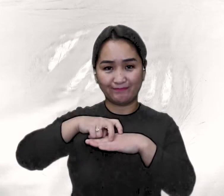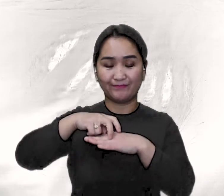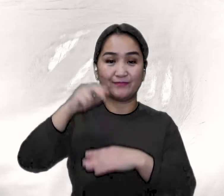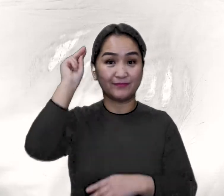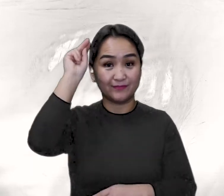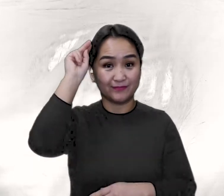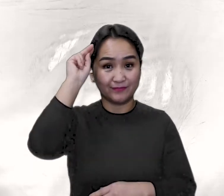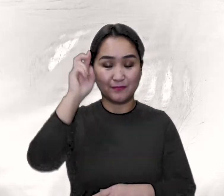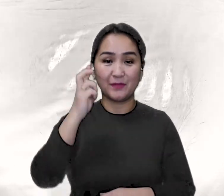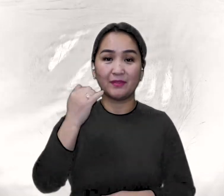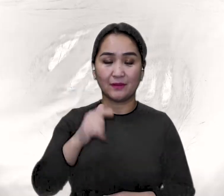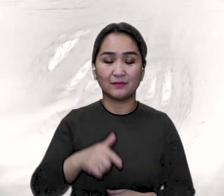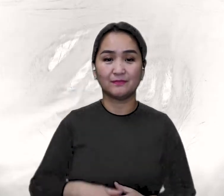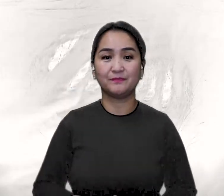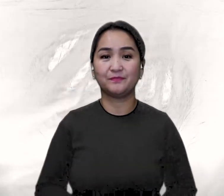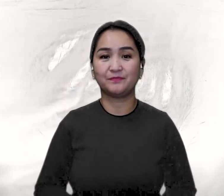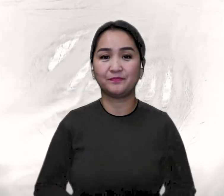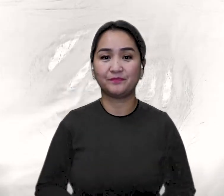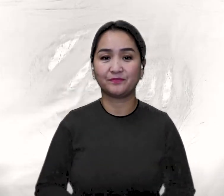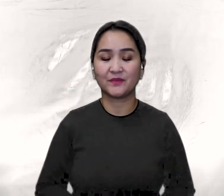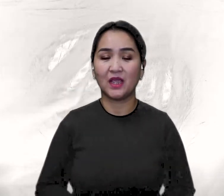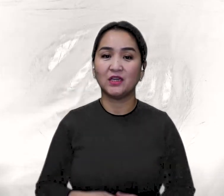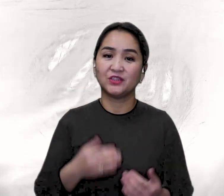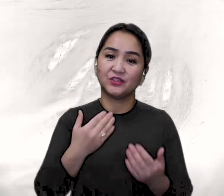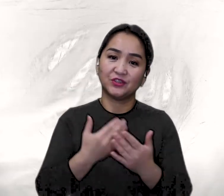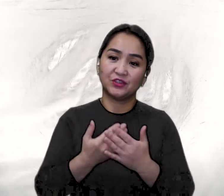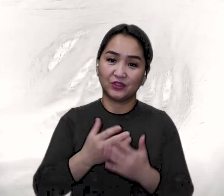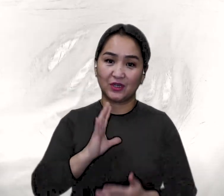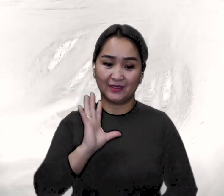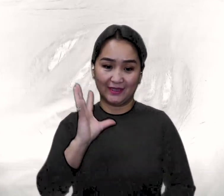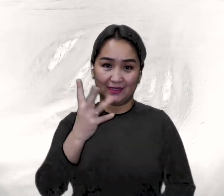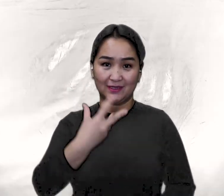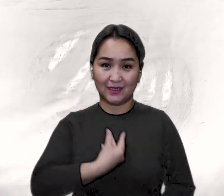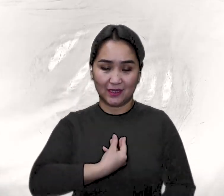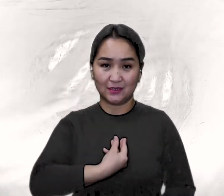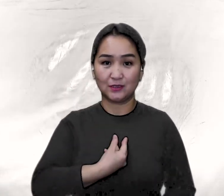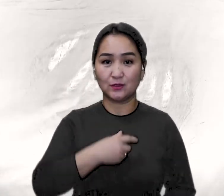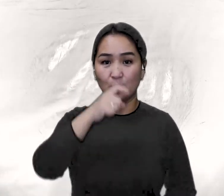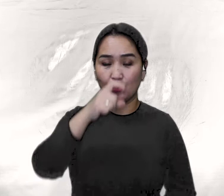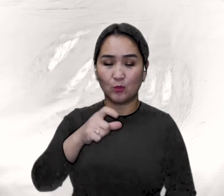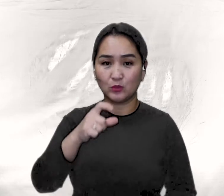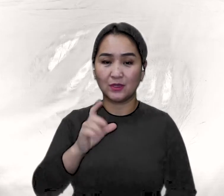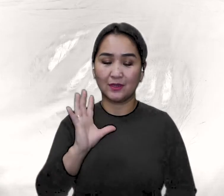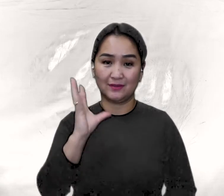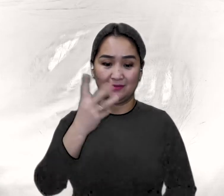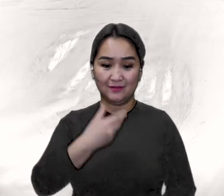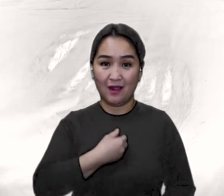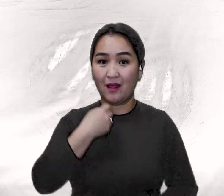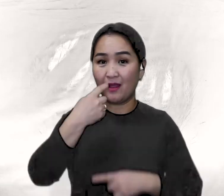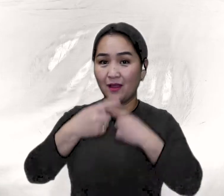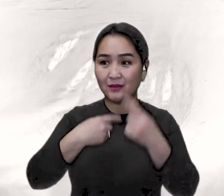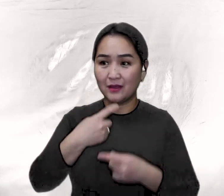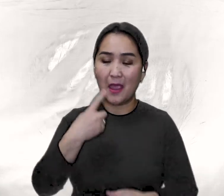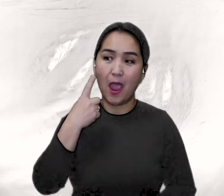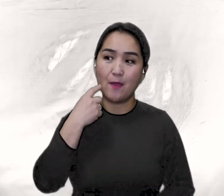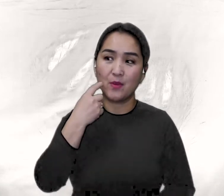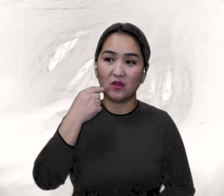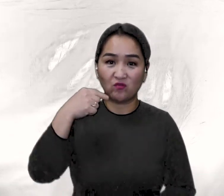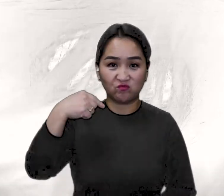Аха. Тийм тэгээд одоо ингээл жишээ нь транс хүмүүс трансгендер гэж хэлэхэр хүмүүс чинь зөвхөн эмэгтэйчүүдийг төсөөлдөг шүү